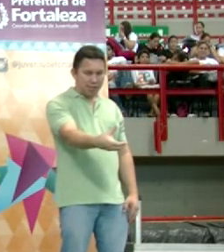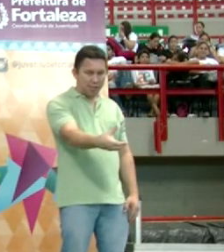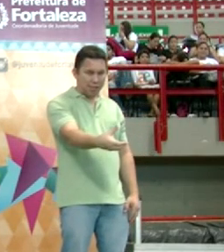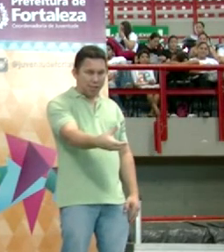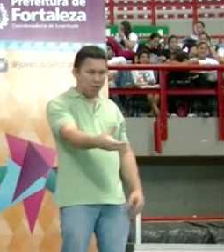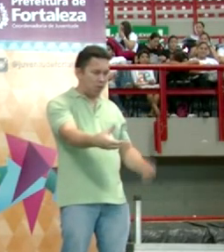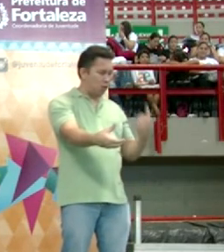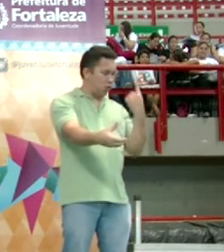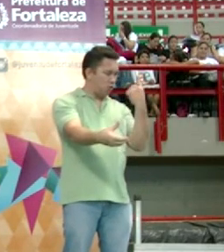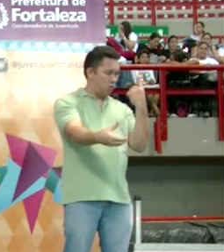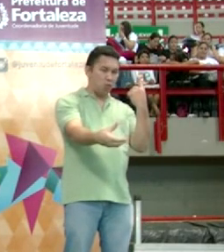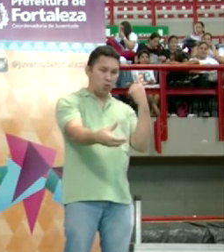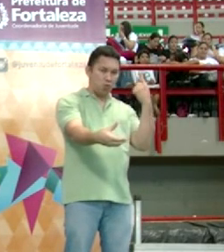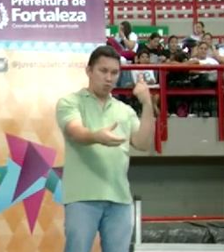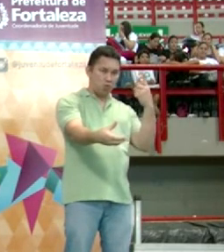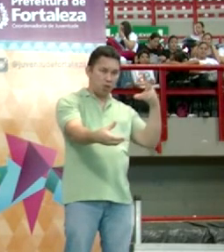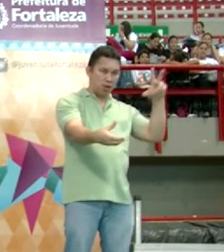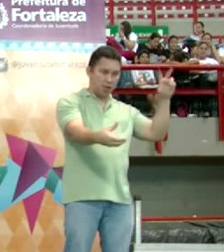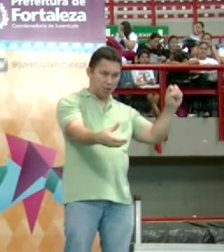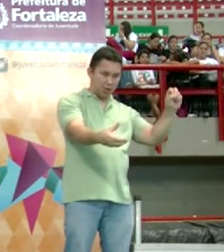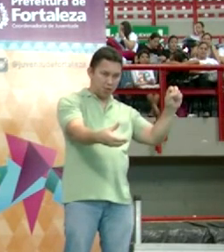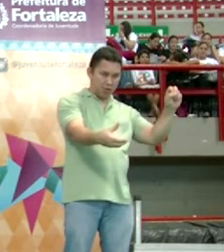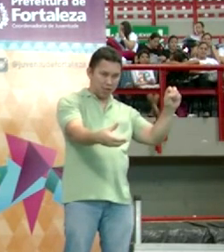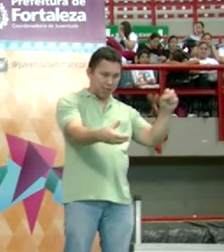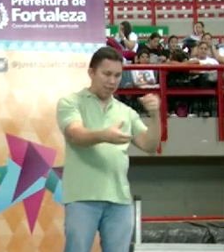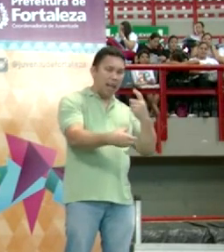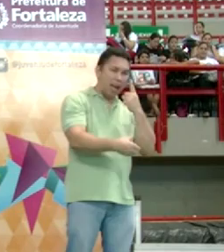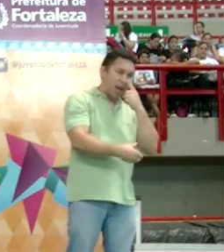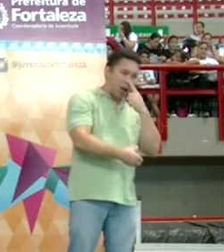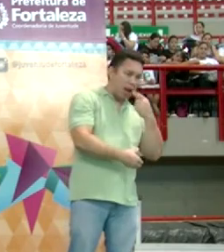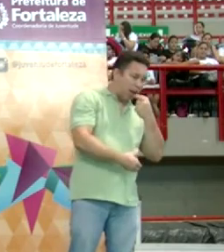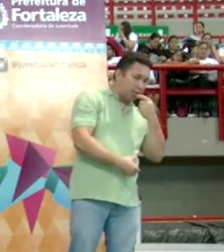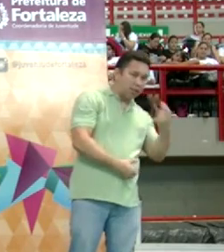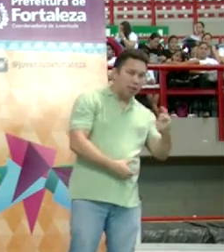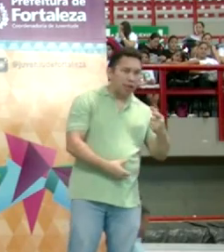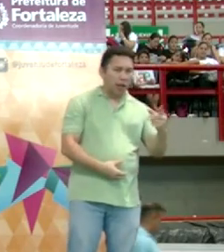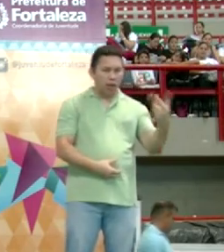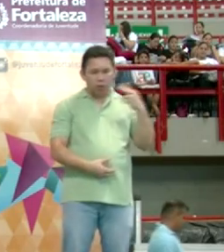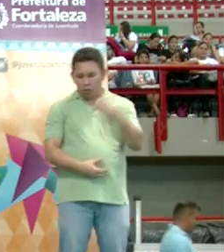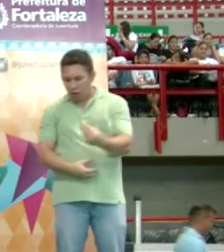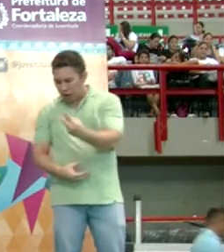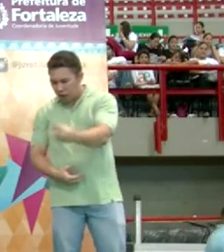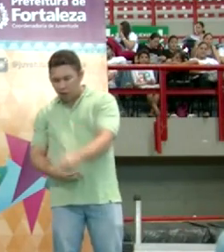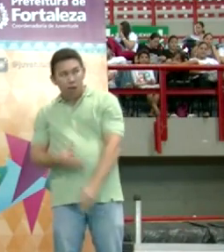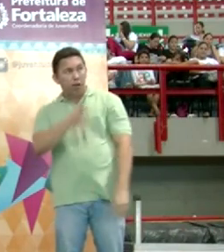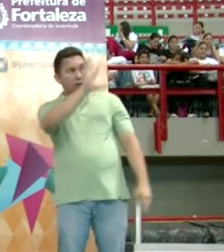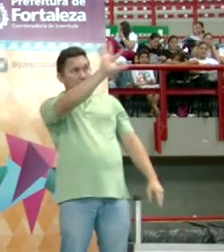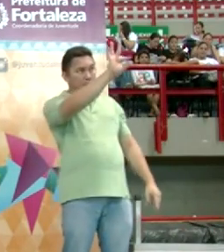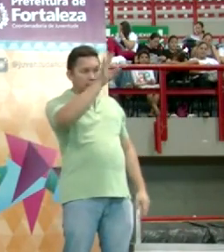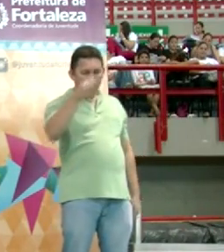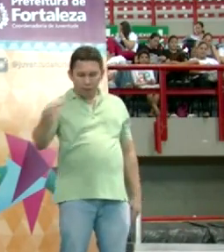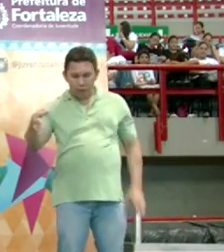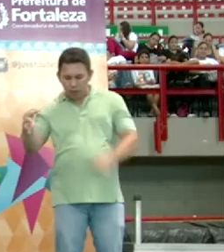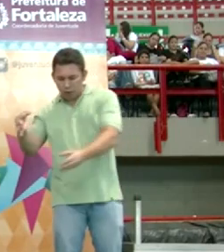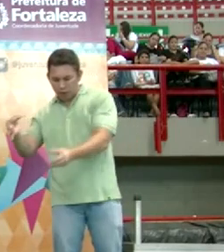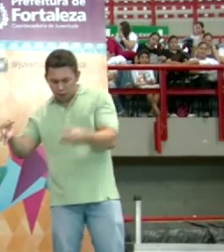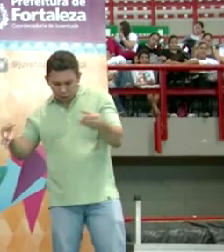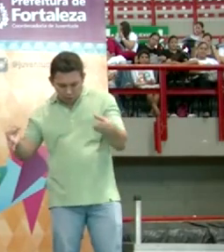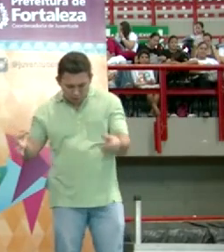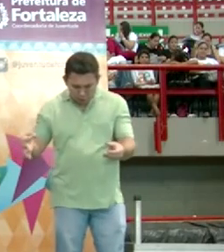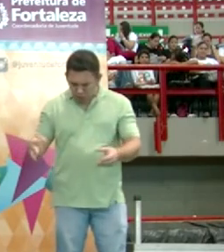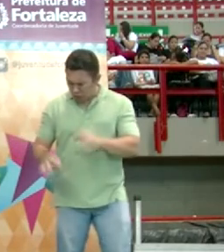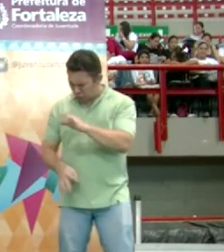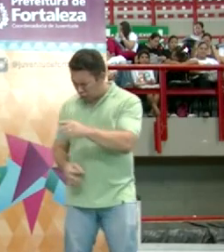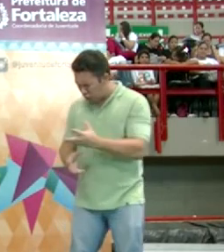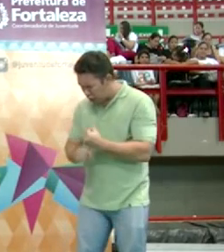O biscoito era R$1,50. Eu dei R$2. Tu acredita que ela pegou a calculadora para comer? Ela disse assim, ela pegou a calculadora. Minha filha, você vai